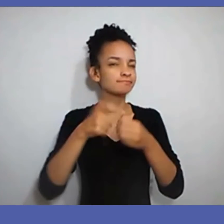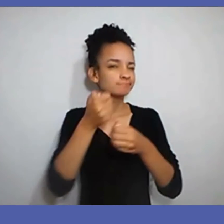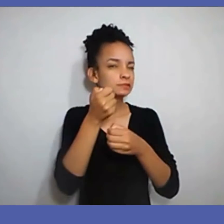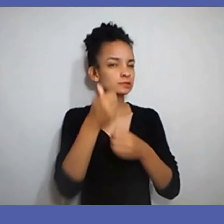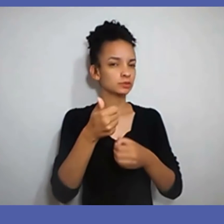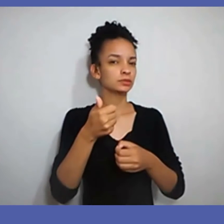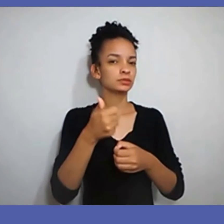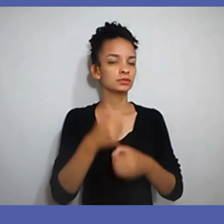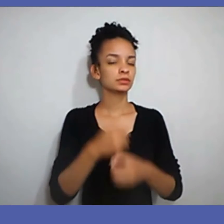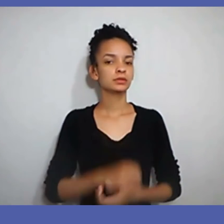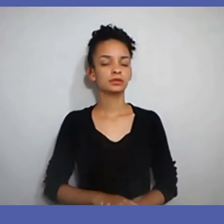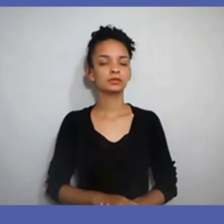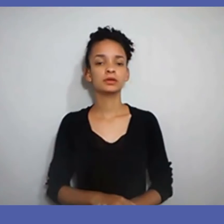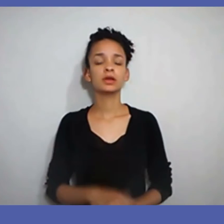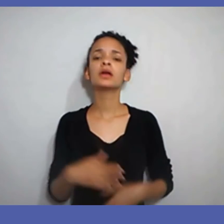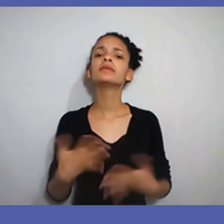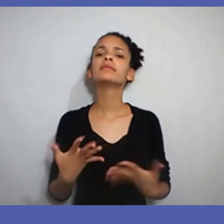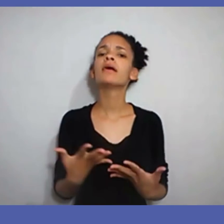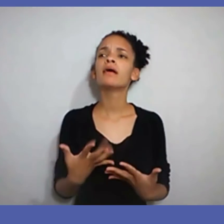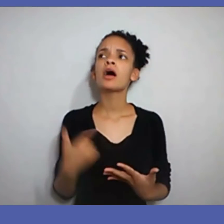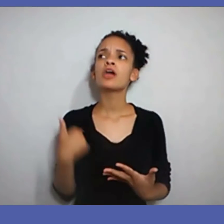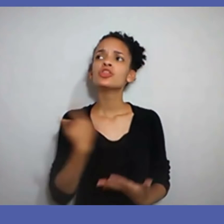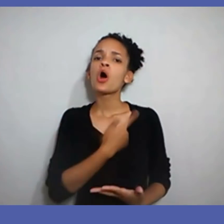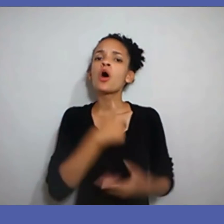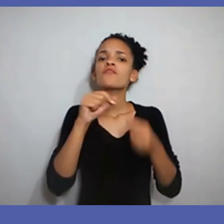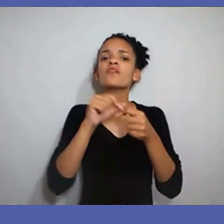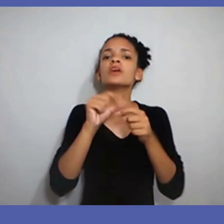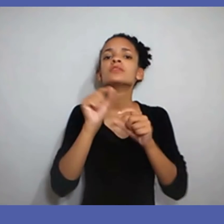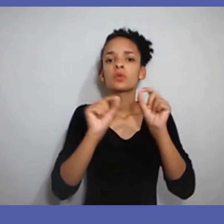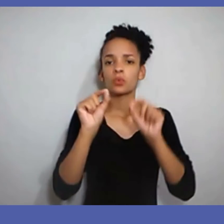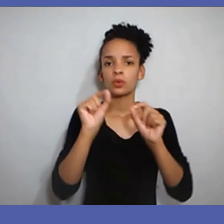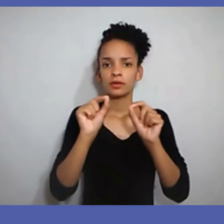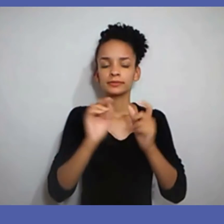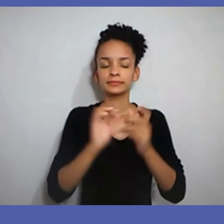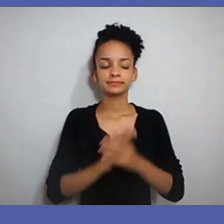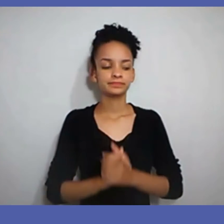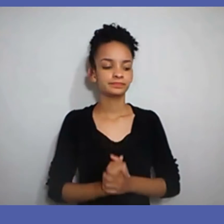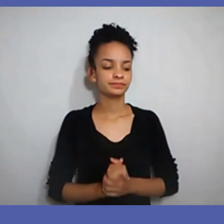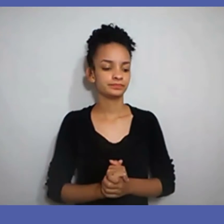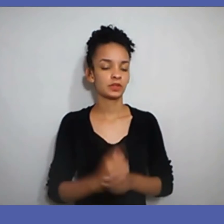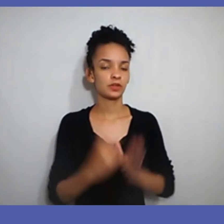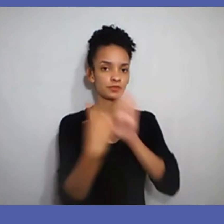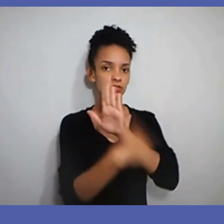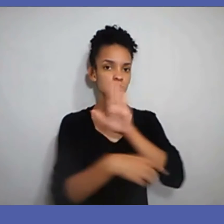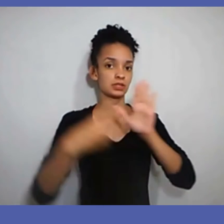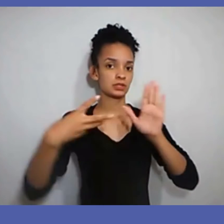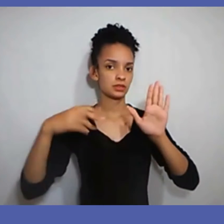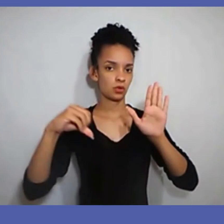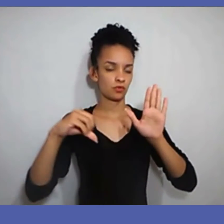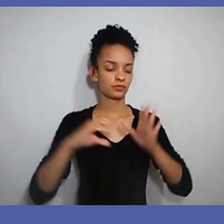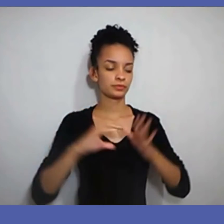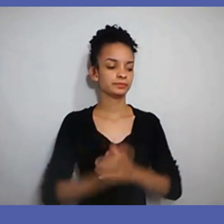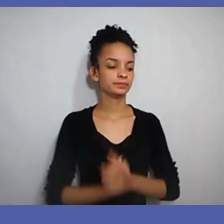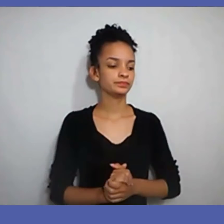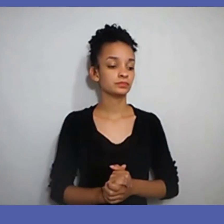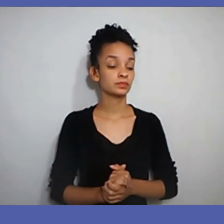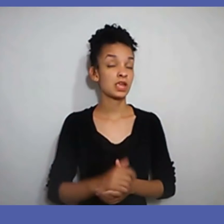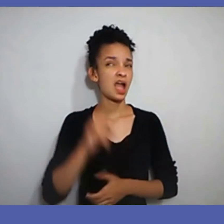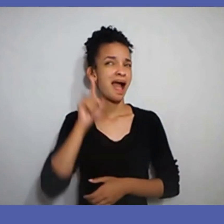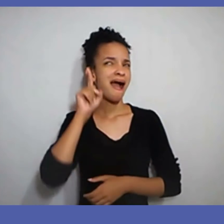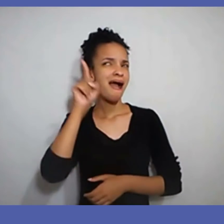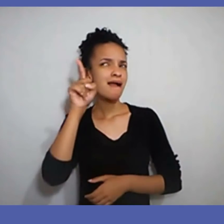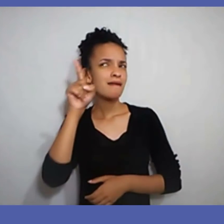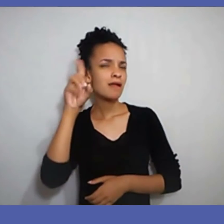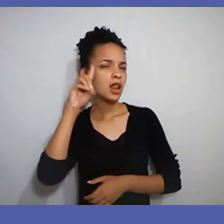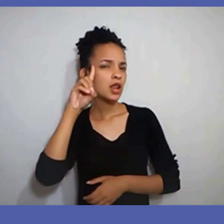Tá? A respeito daquele dia e hora, ninguém sabe, nem os anjos dos céus,